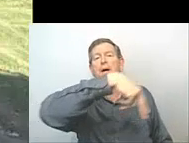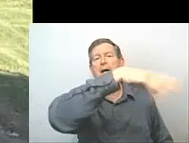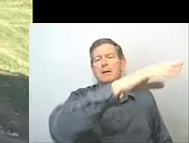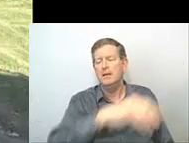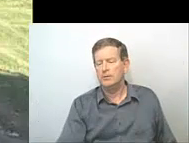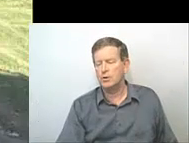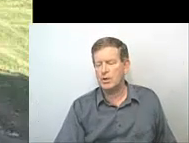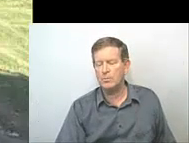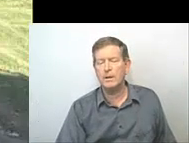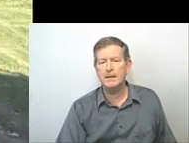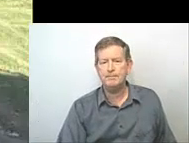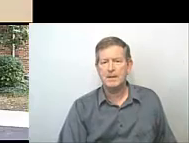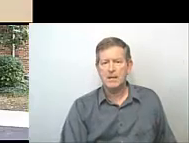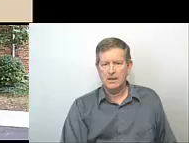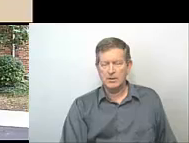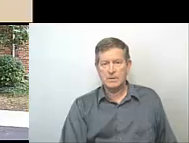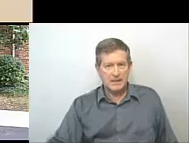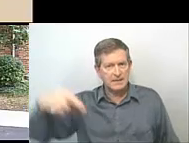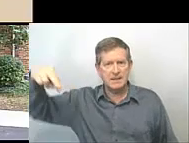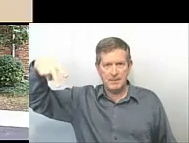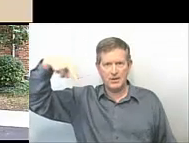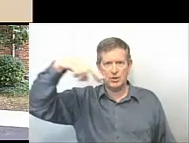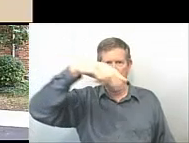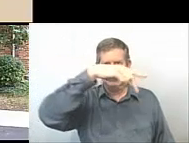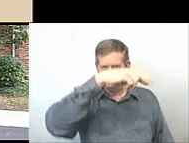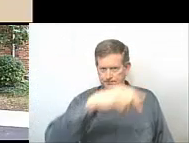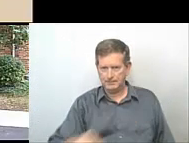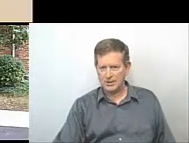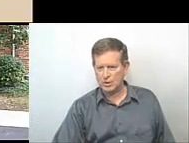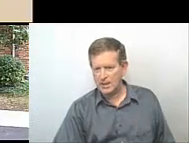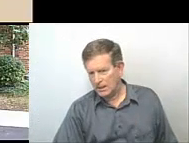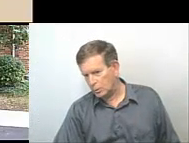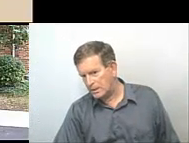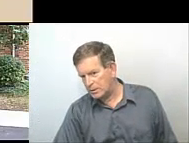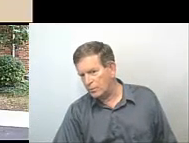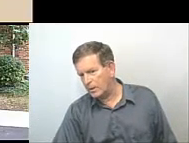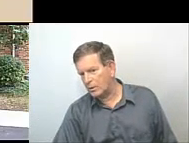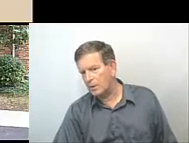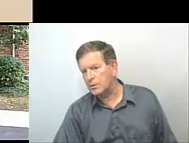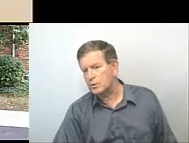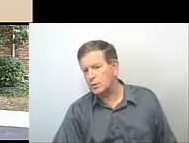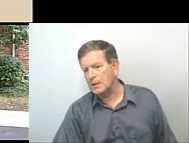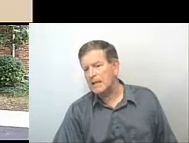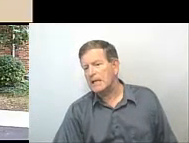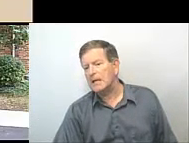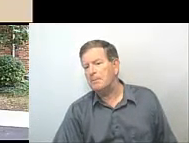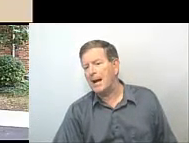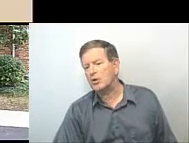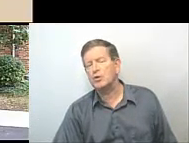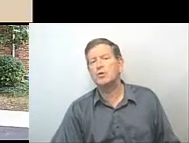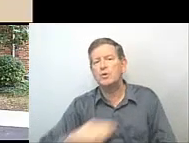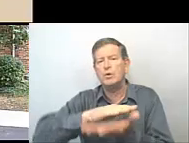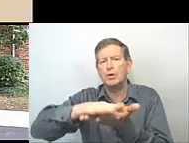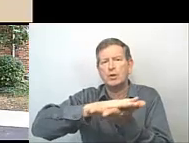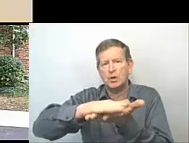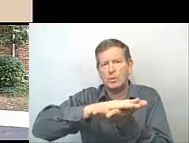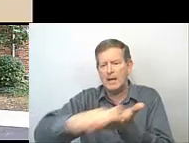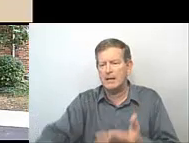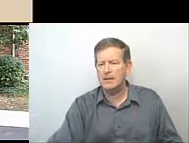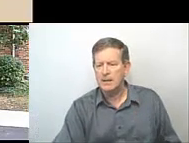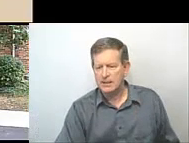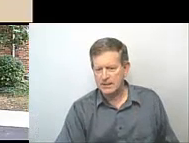mais je pars de chez moi. Ensuite là, c'est marcher, marcher. Donc ici, nous voyons que le monsieur, il marche sur